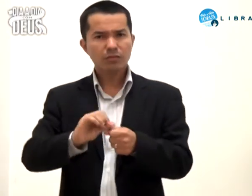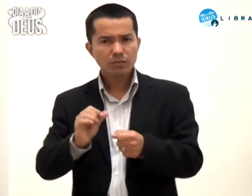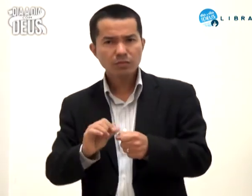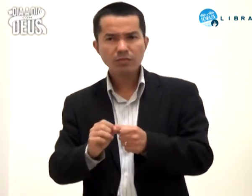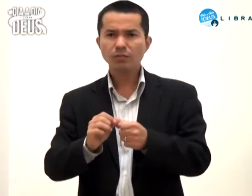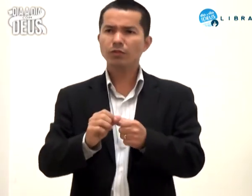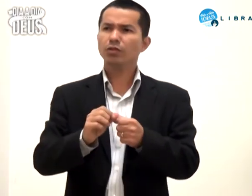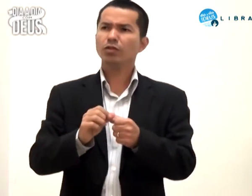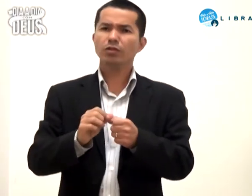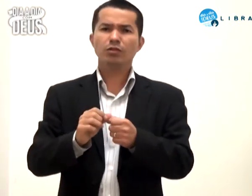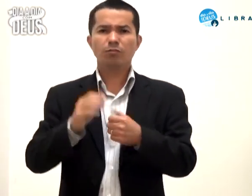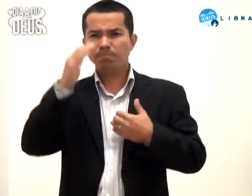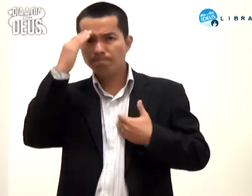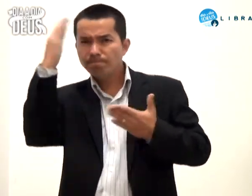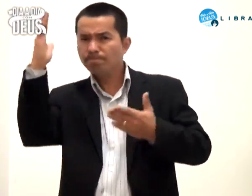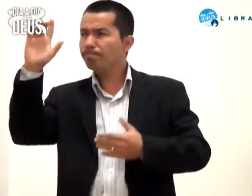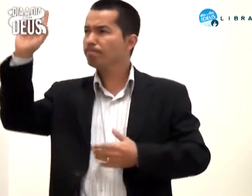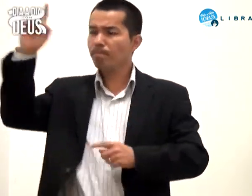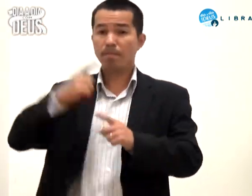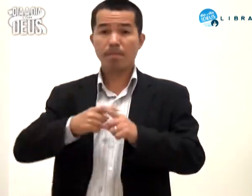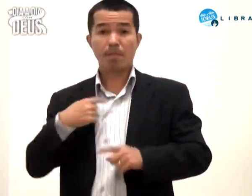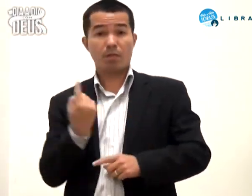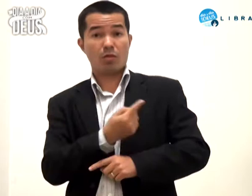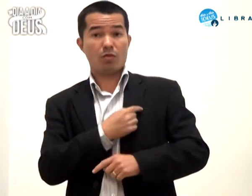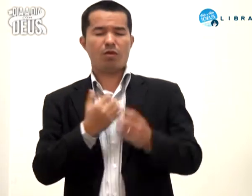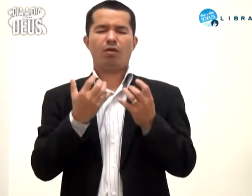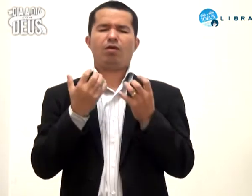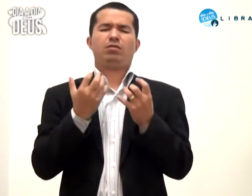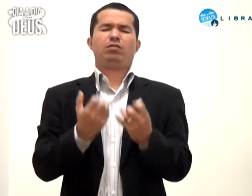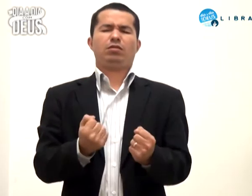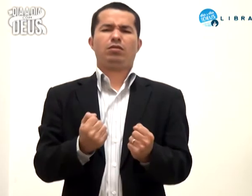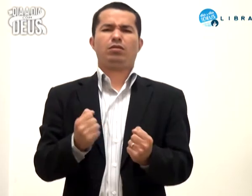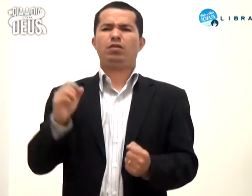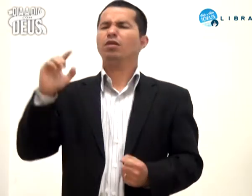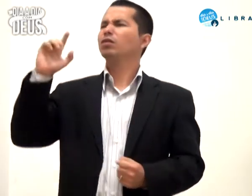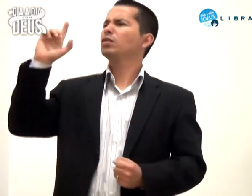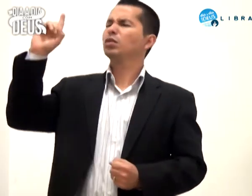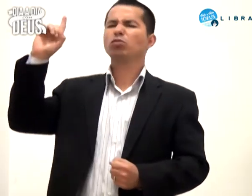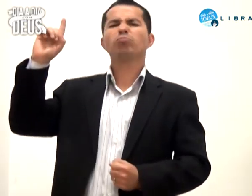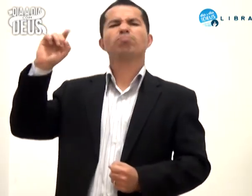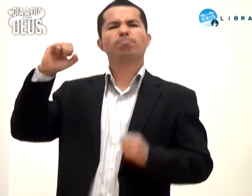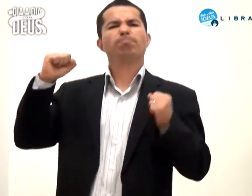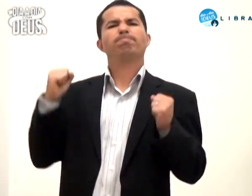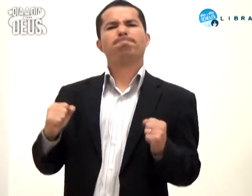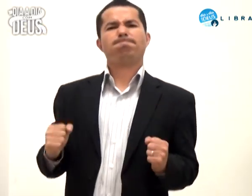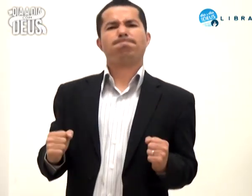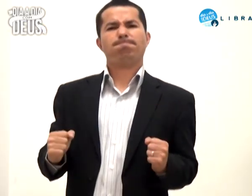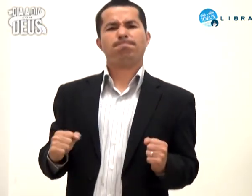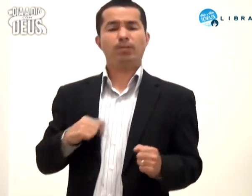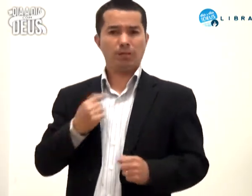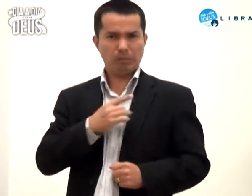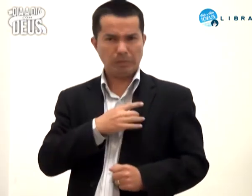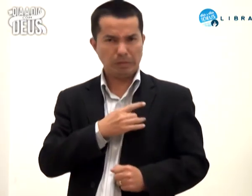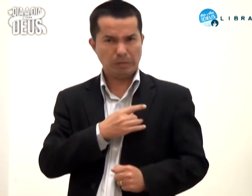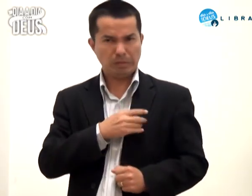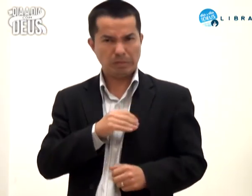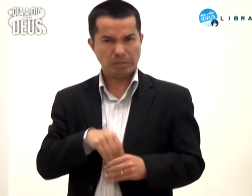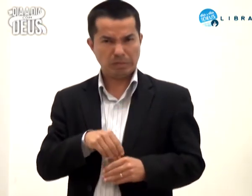ofertas. E a gente faz isso reconhecendo a grandeza de Deus e sem medo